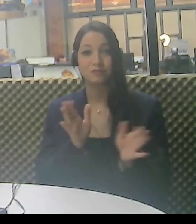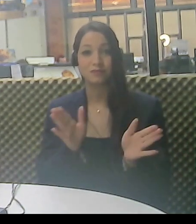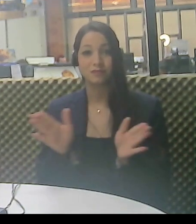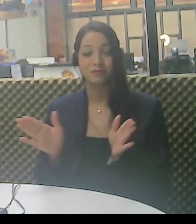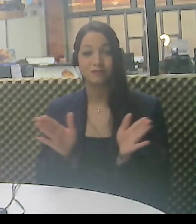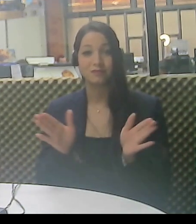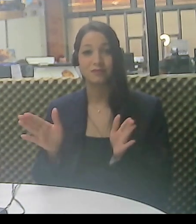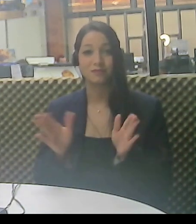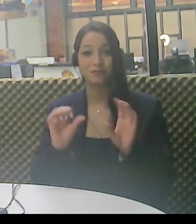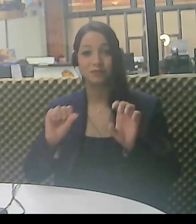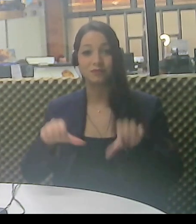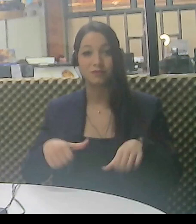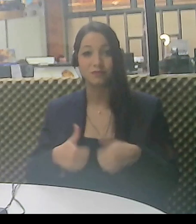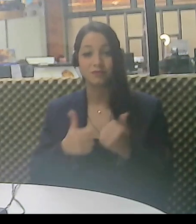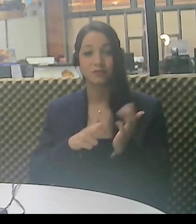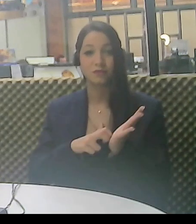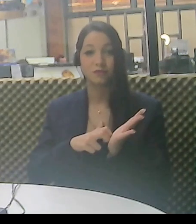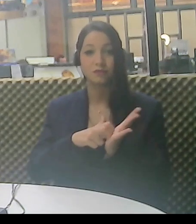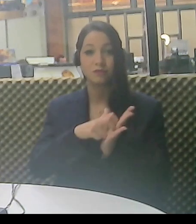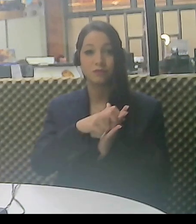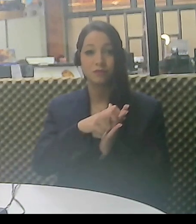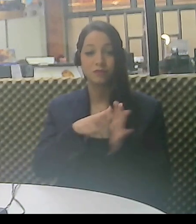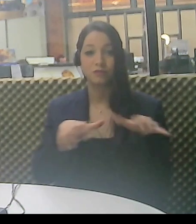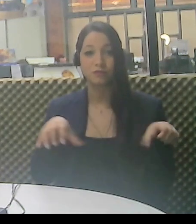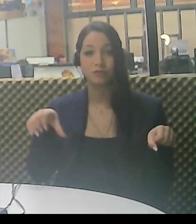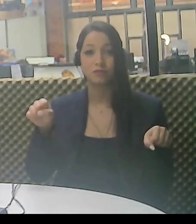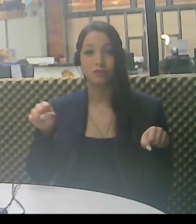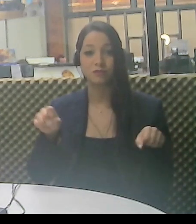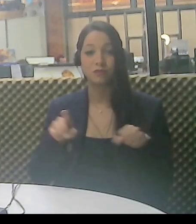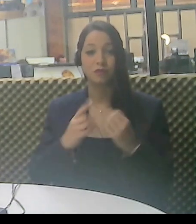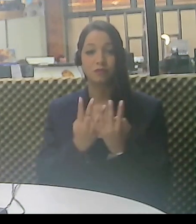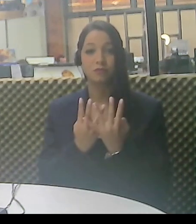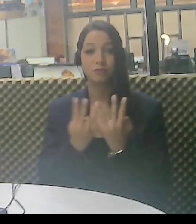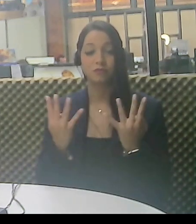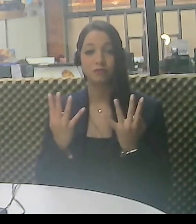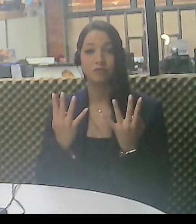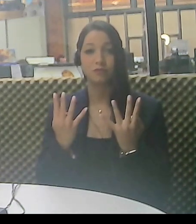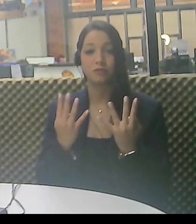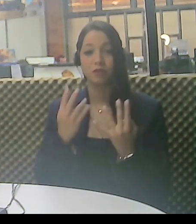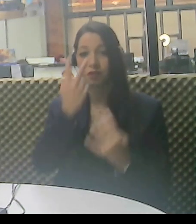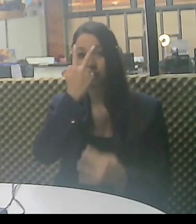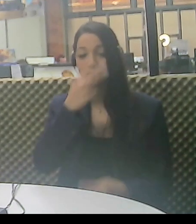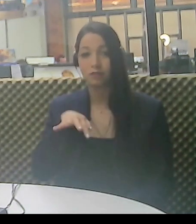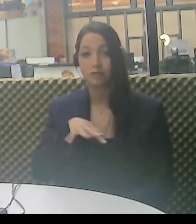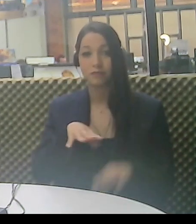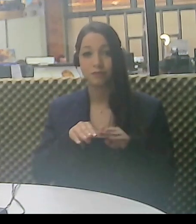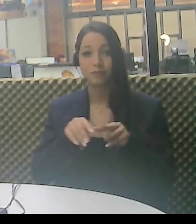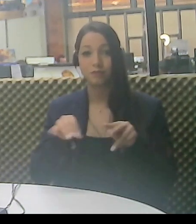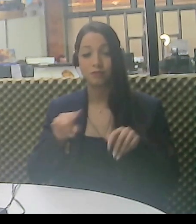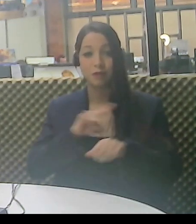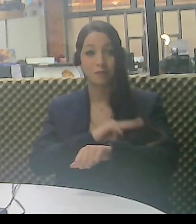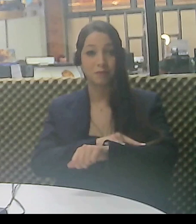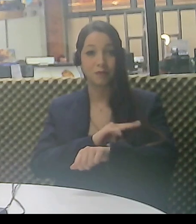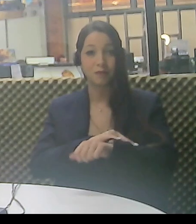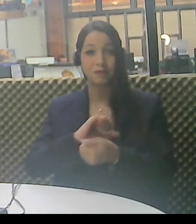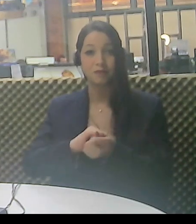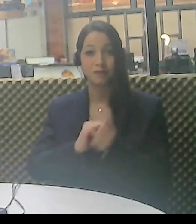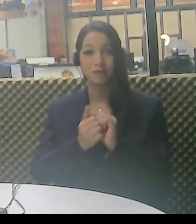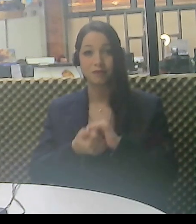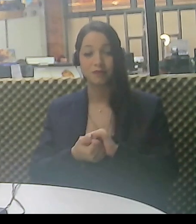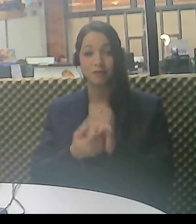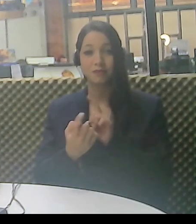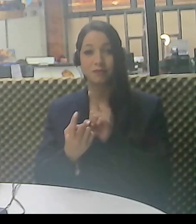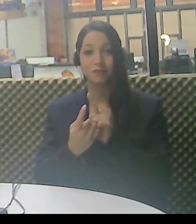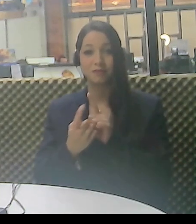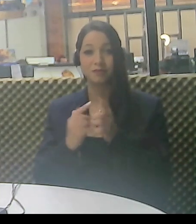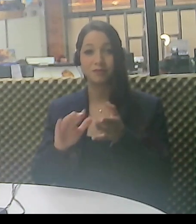acessibilidade, com melhorias em rampas, corrimãos, guarda-corpo, piso tátil, sanitários acessíveis e guichê de atendimento